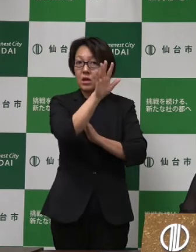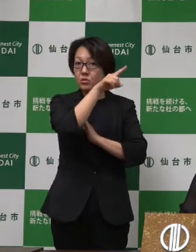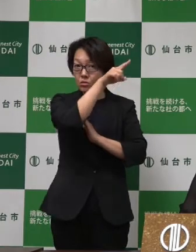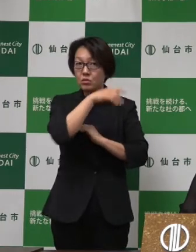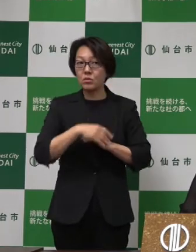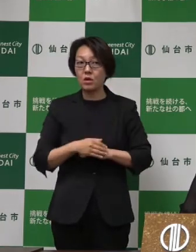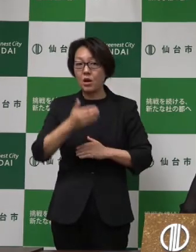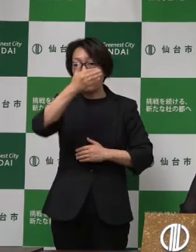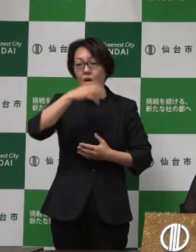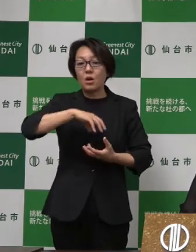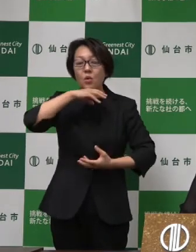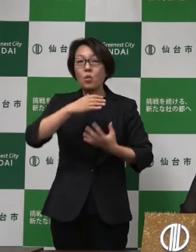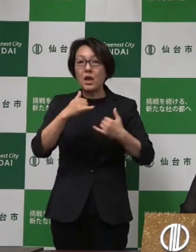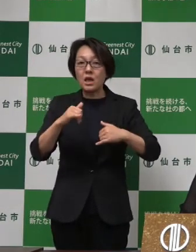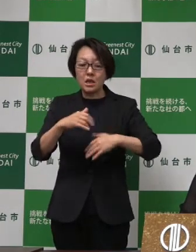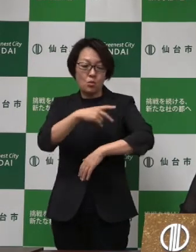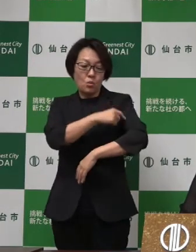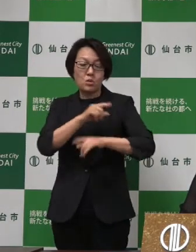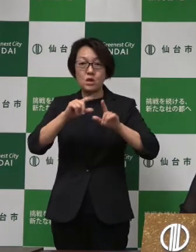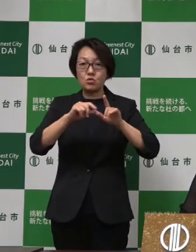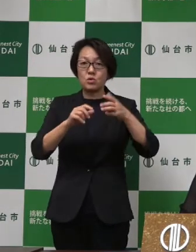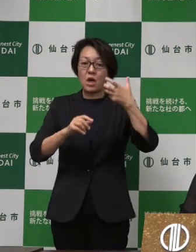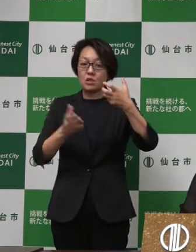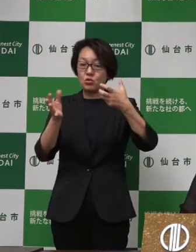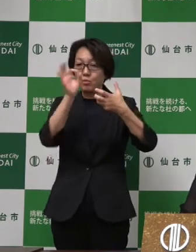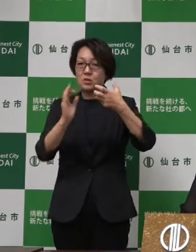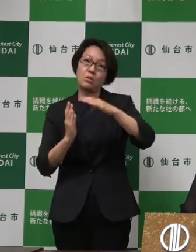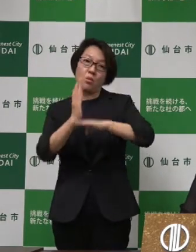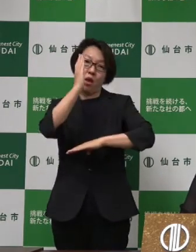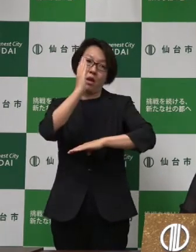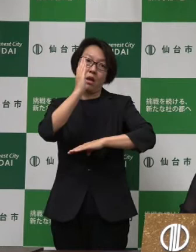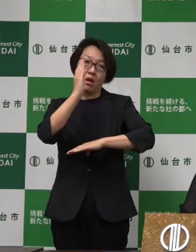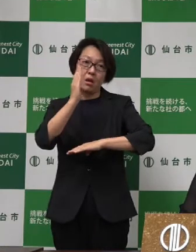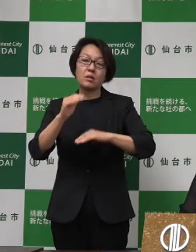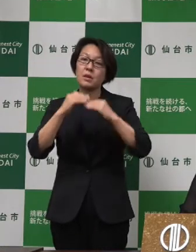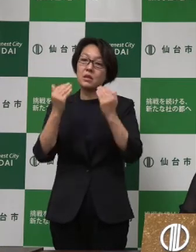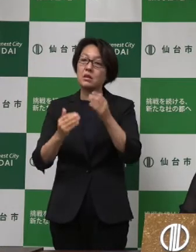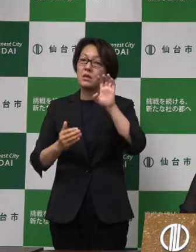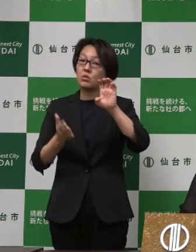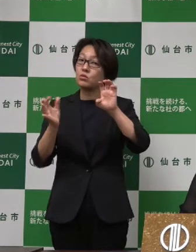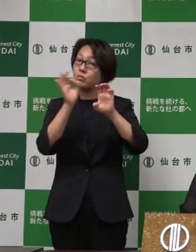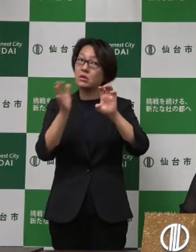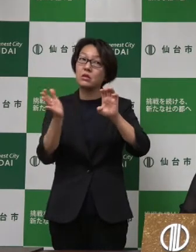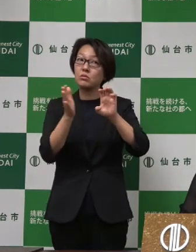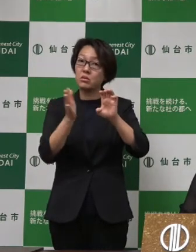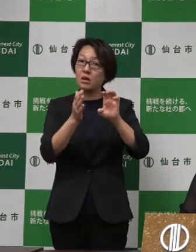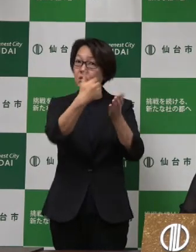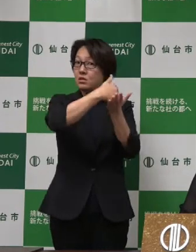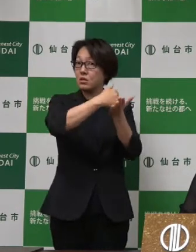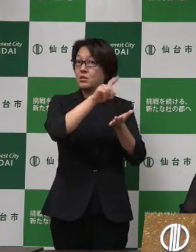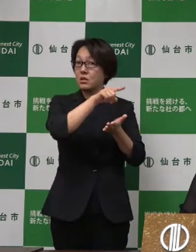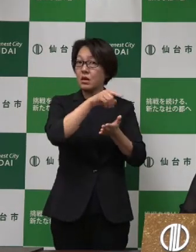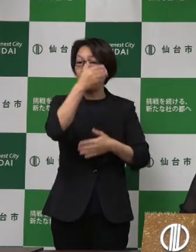者の接種率が 80% を超えて、全体が 40% 強だという、そういったことを論拠にして、